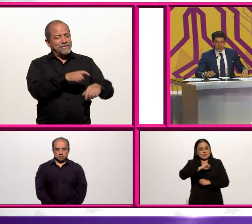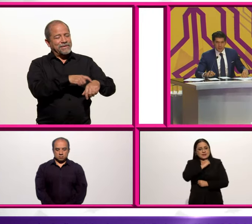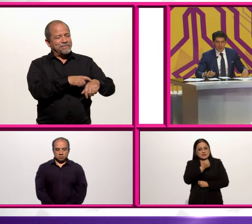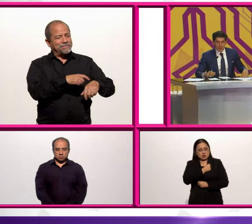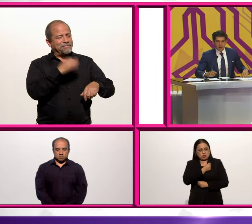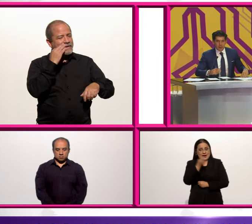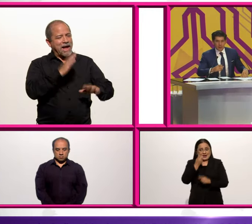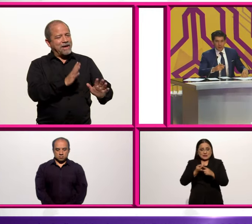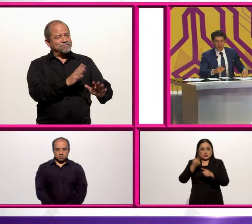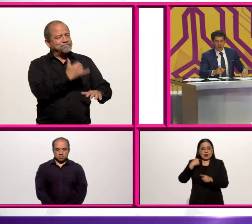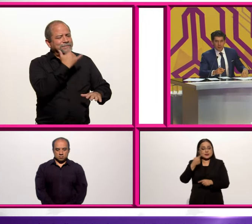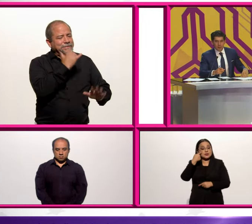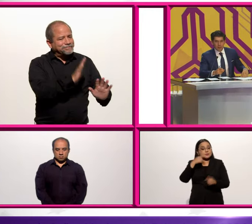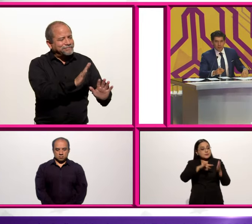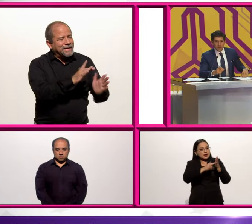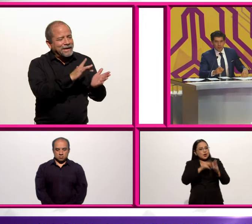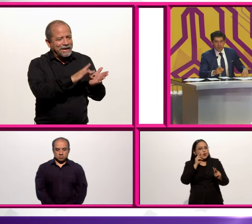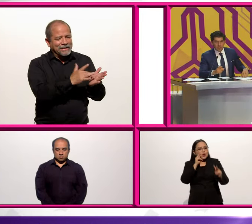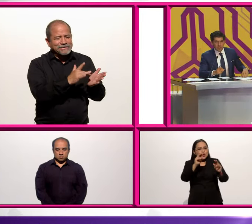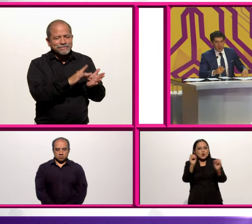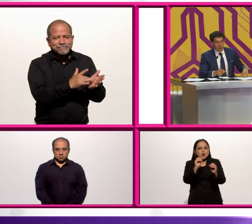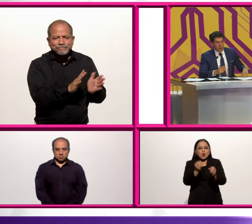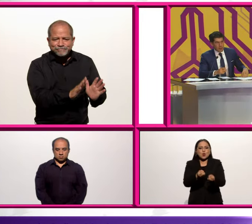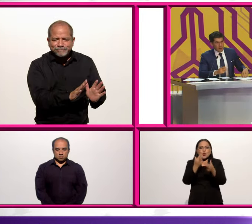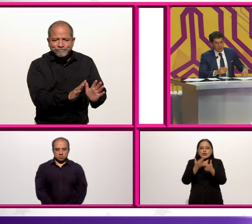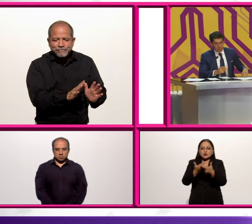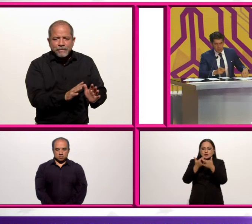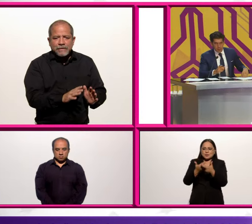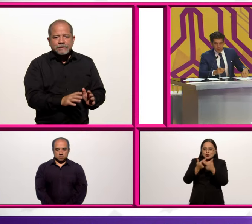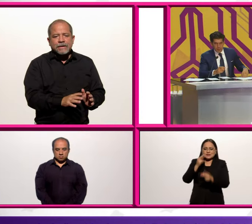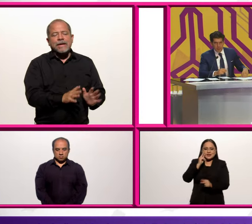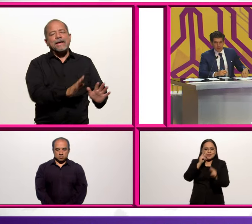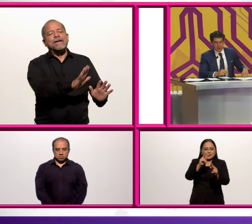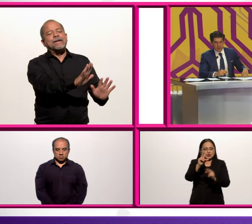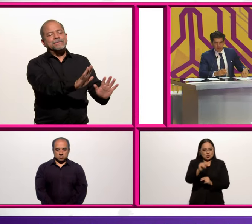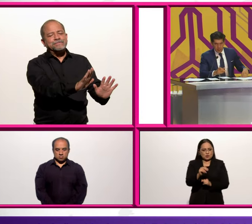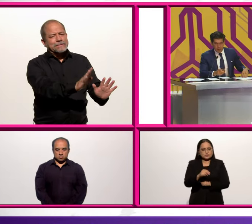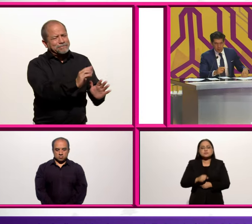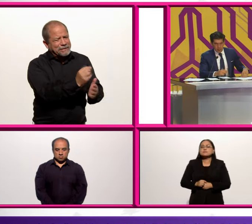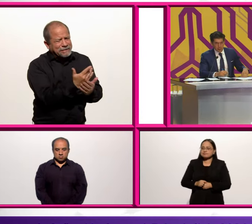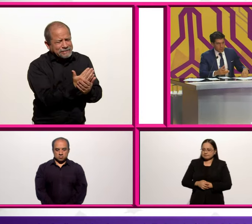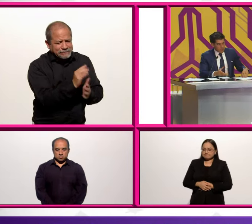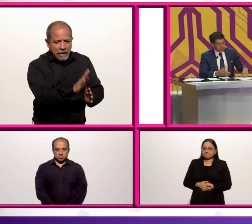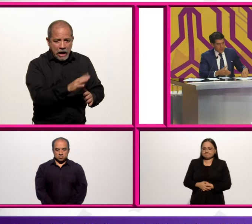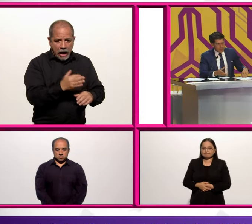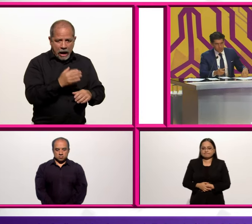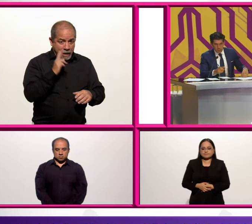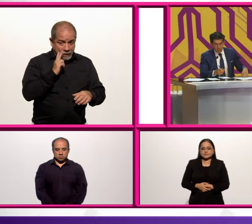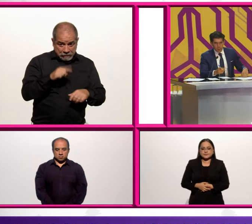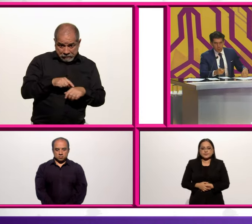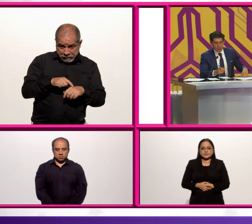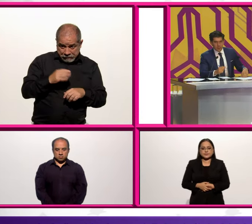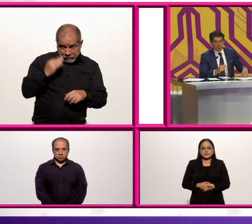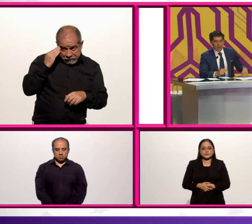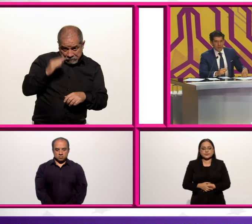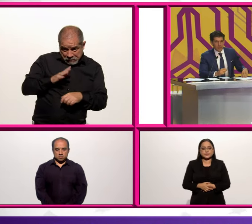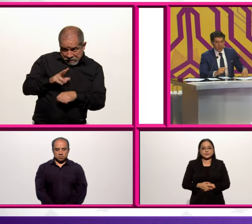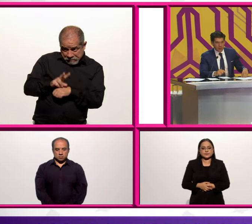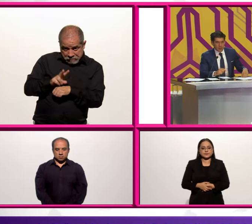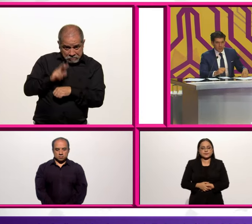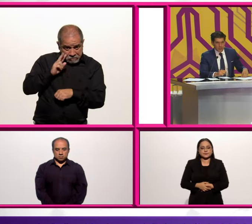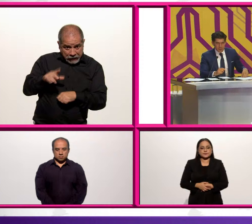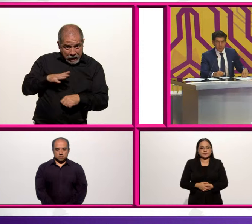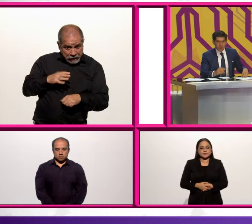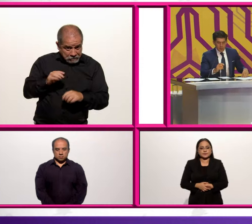no funcionó gracias. El reloj y yo nunca pude ver cuánto me faltaba para hacer a ver, el planteamiento. Vamos a revisar ese detalle técnico. En efecto, hubo un problema con el